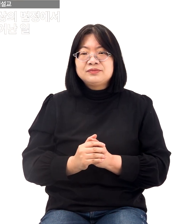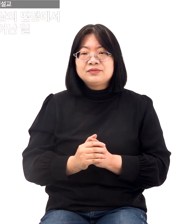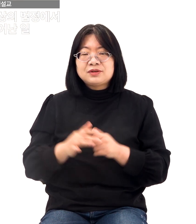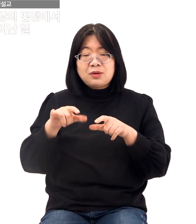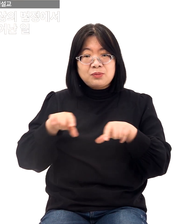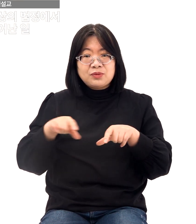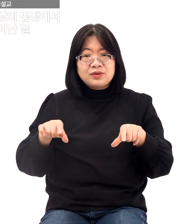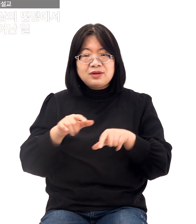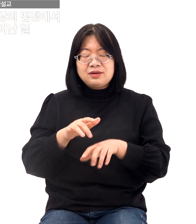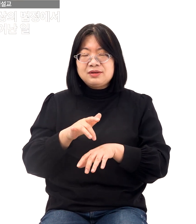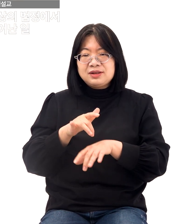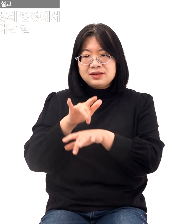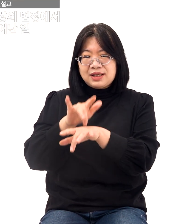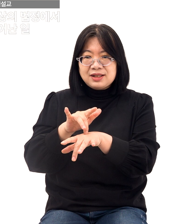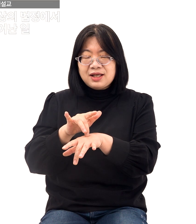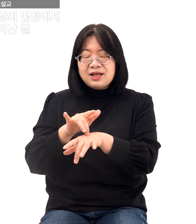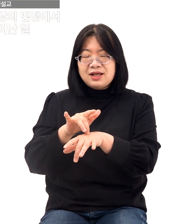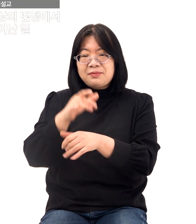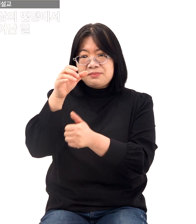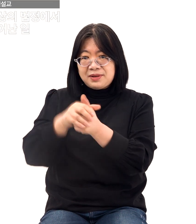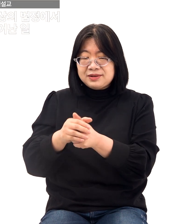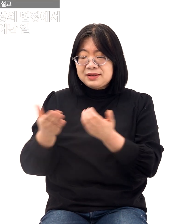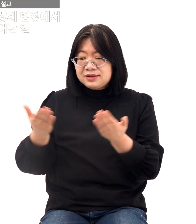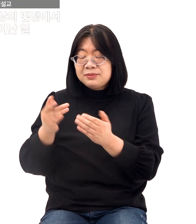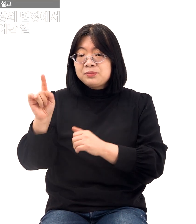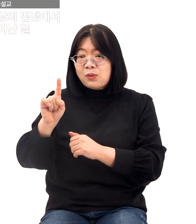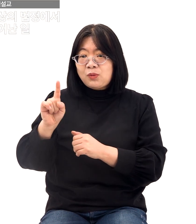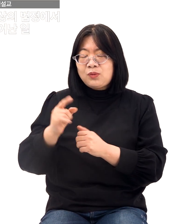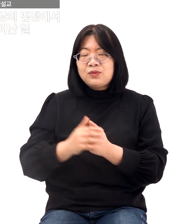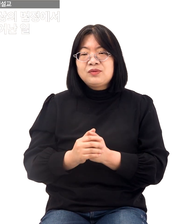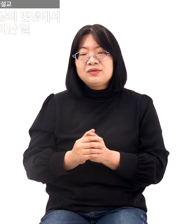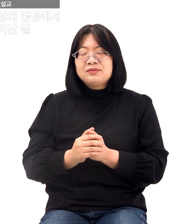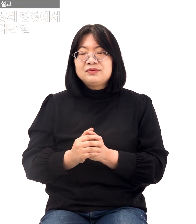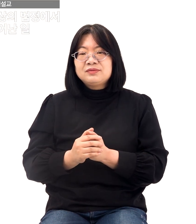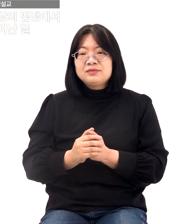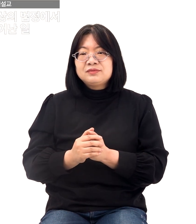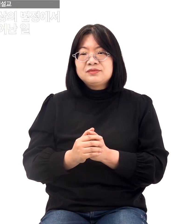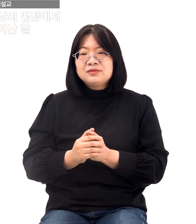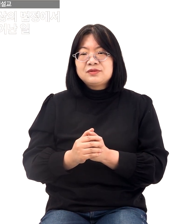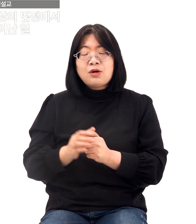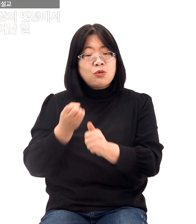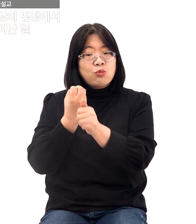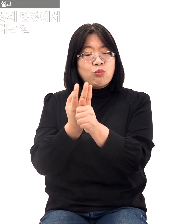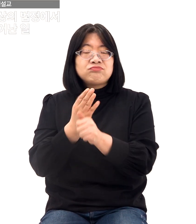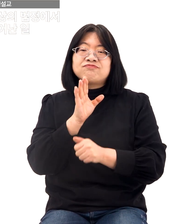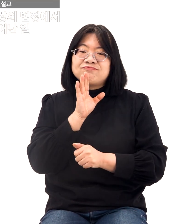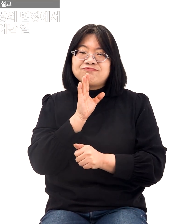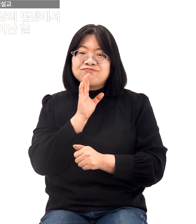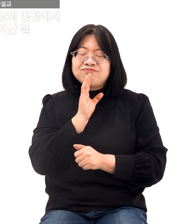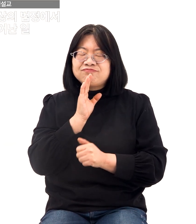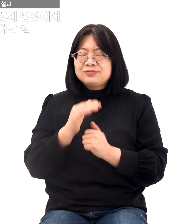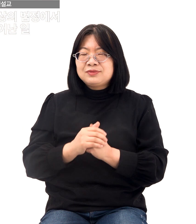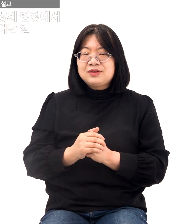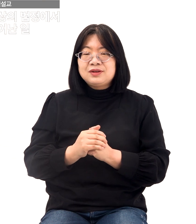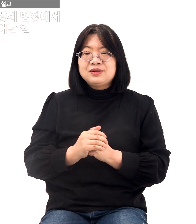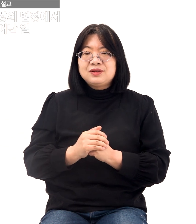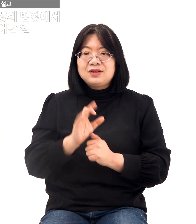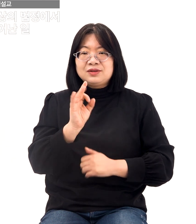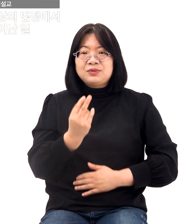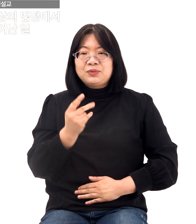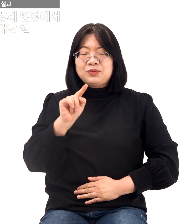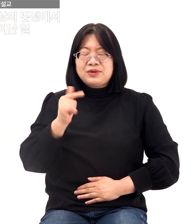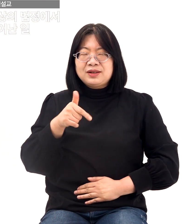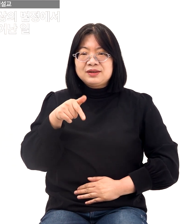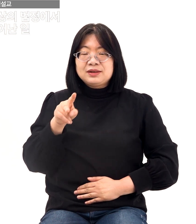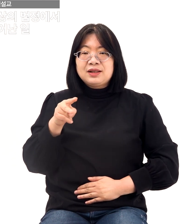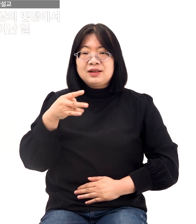보통 사탄이 주로 하는 직무가 뭐예요? 기능이 뭐예요? 고소고발하는 겁니다. 우리